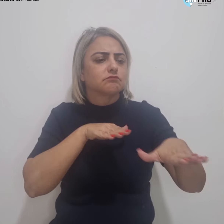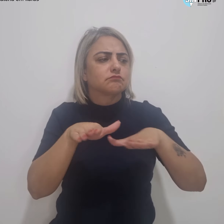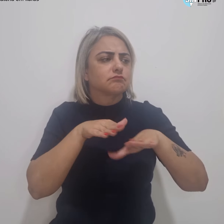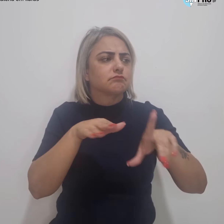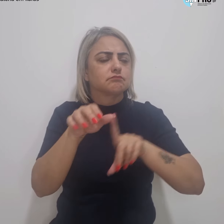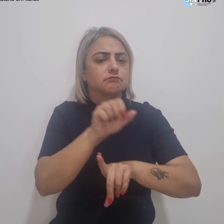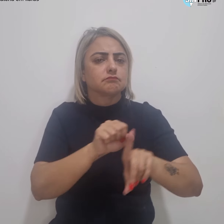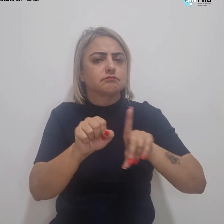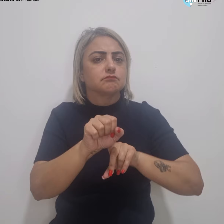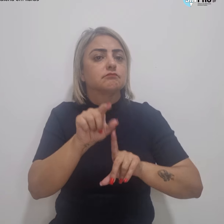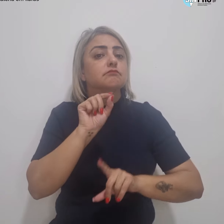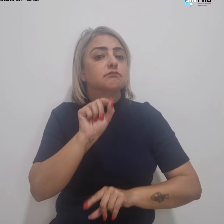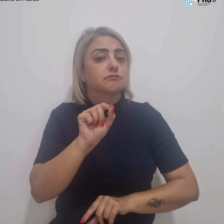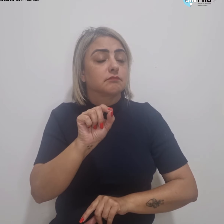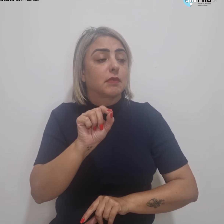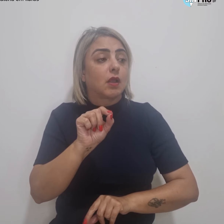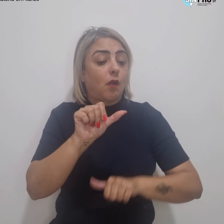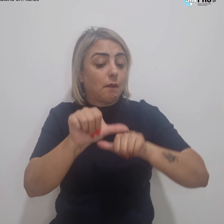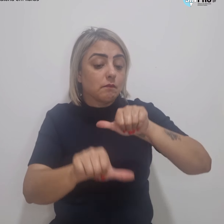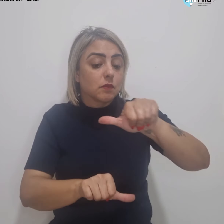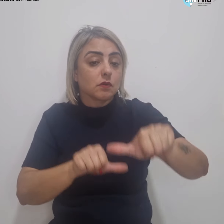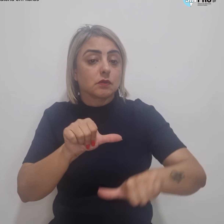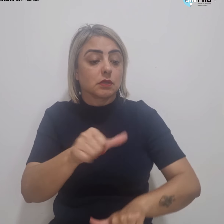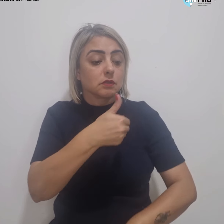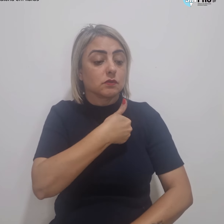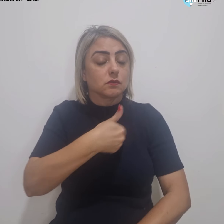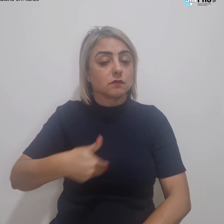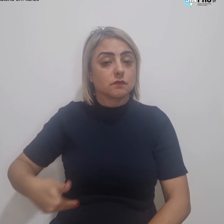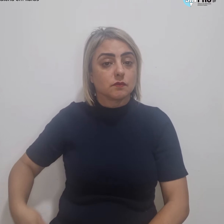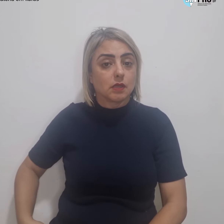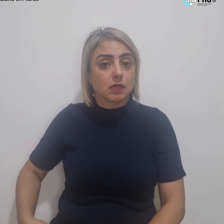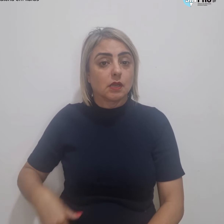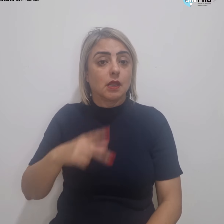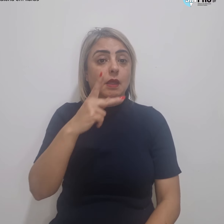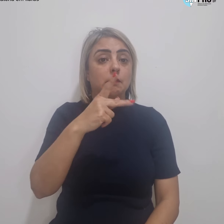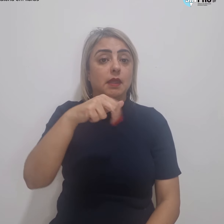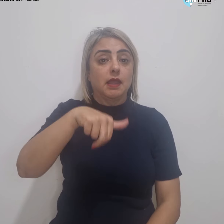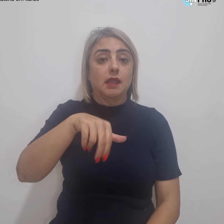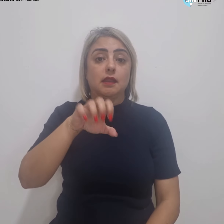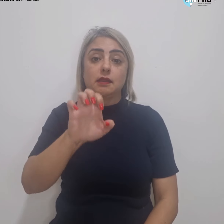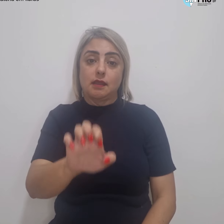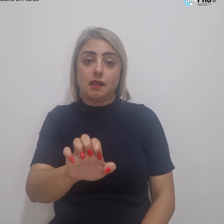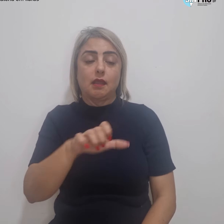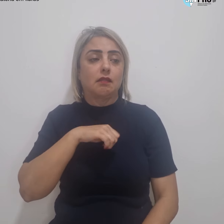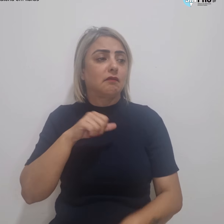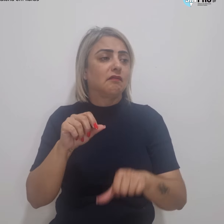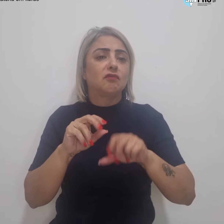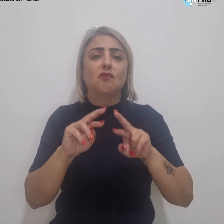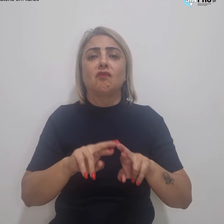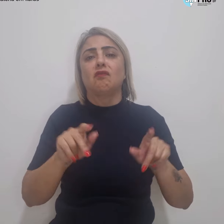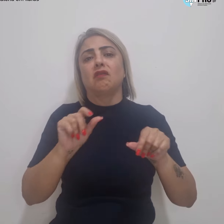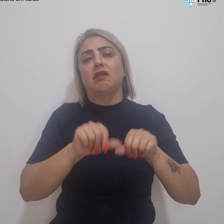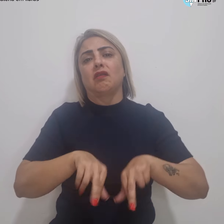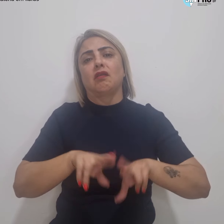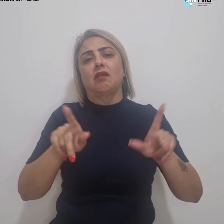é que, com a mudança de governo, o PNE não se transforme em letra morta.